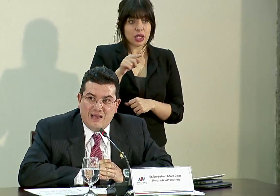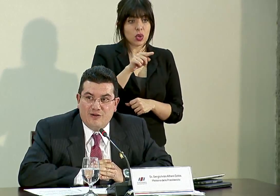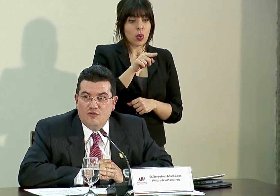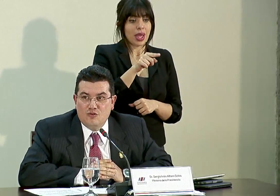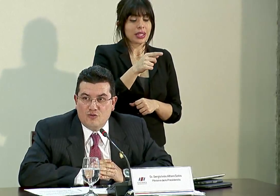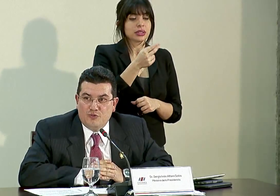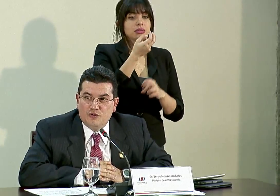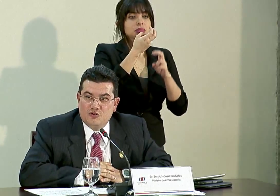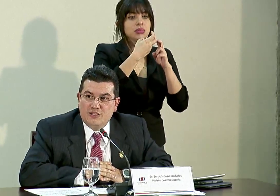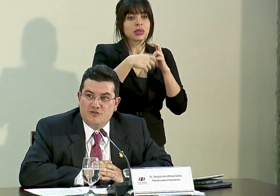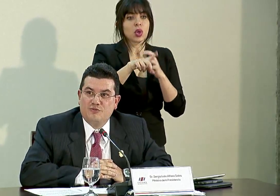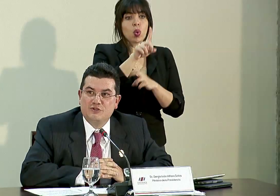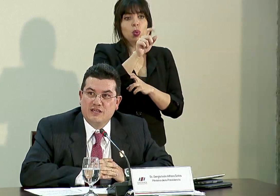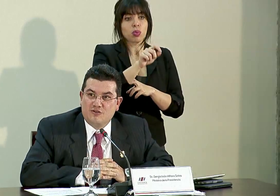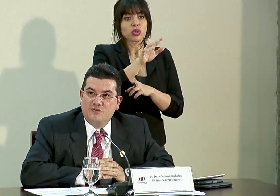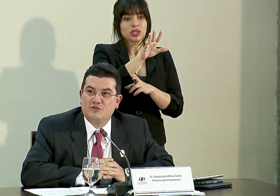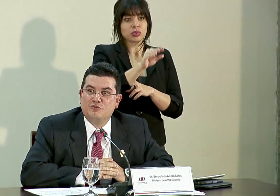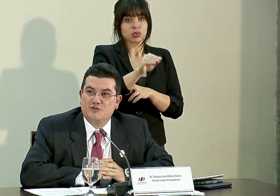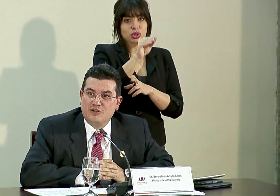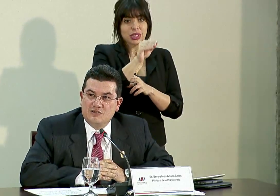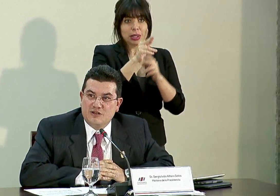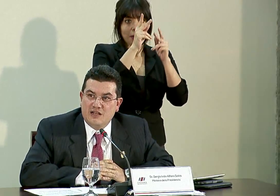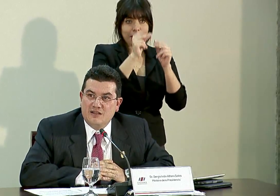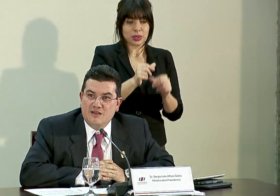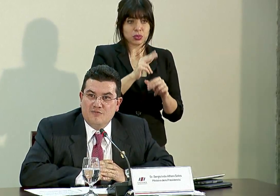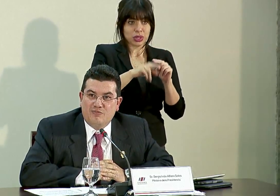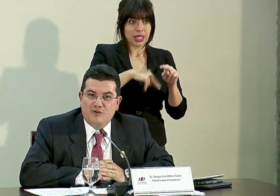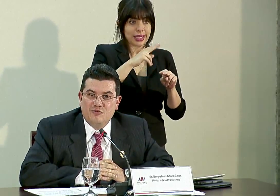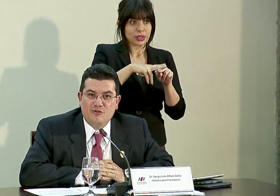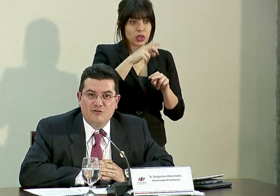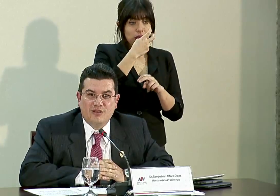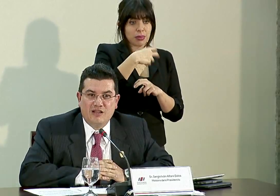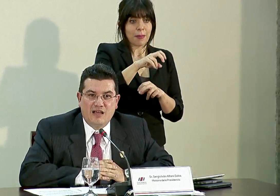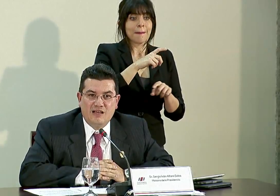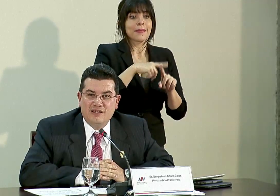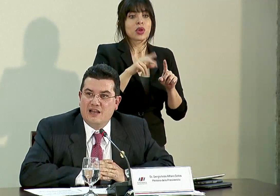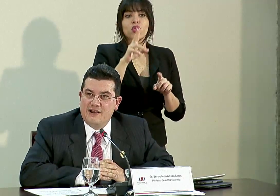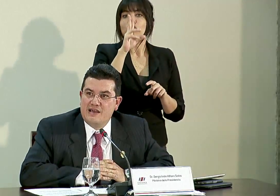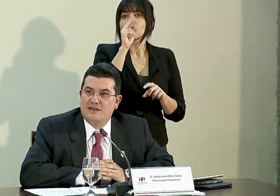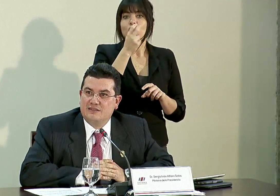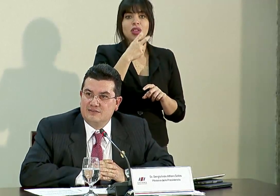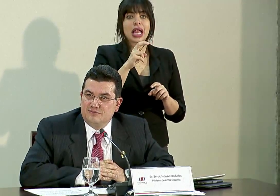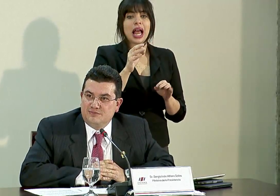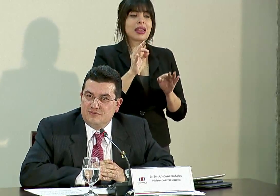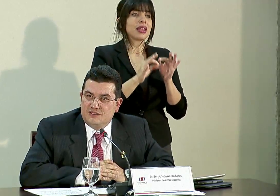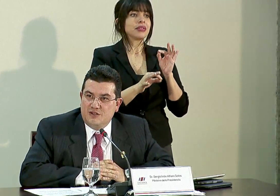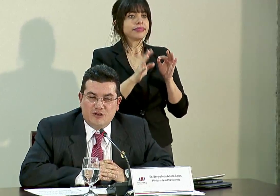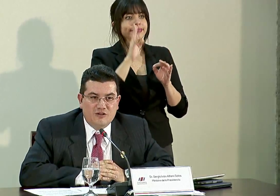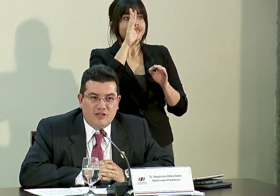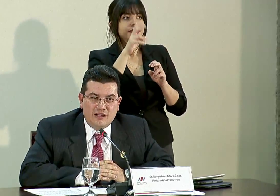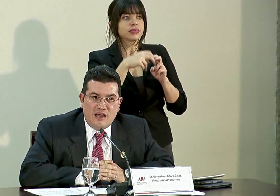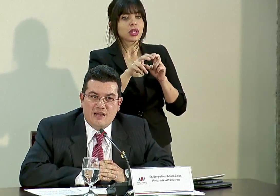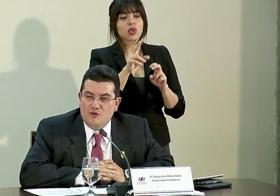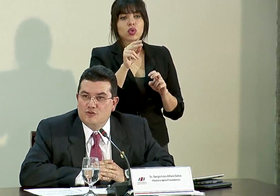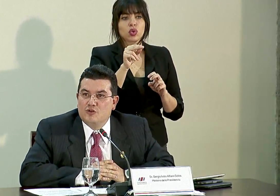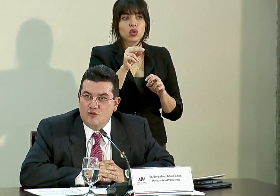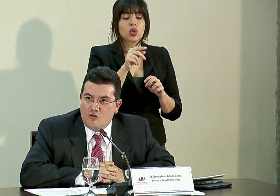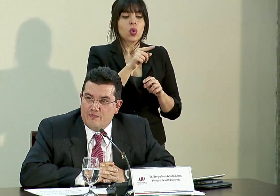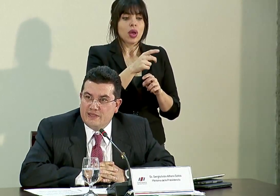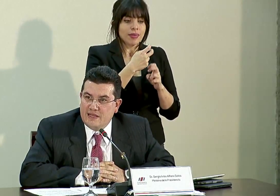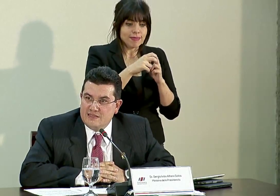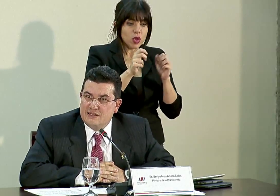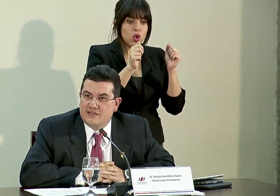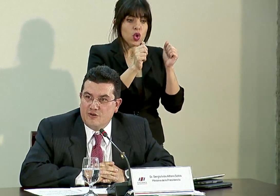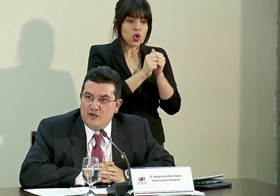traslada un 1.5% del presupuesto nacional pero no lo traslada de la nada sino que lo traslada junto